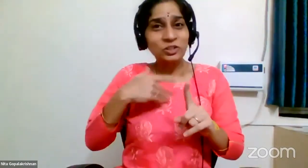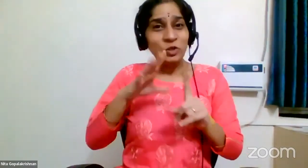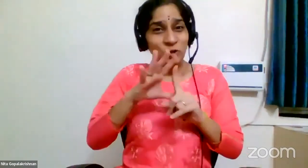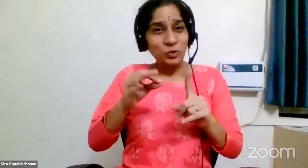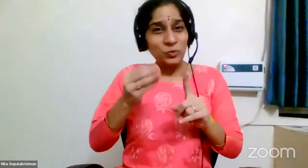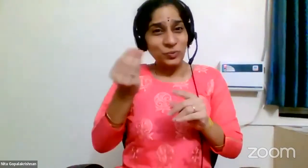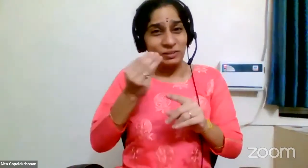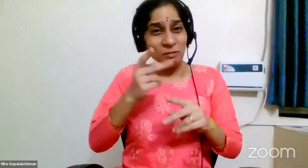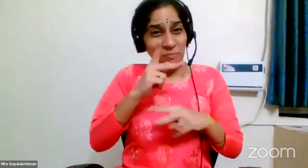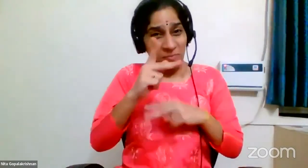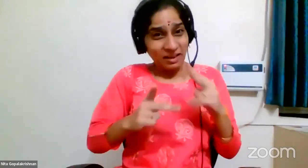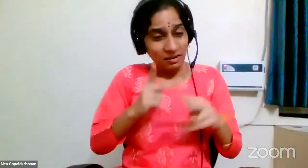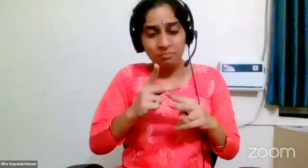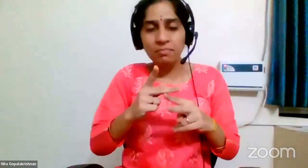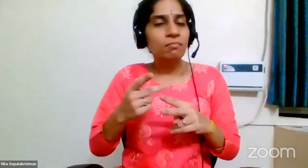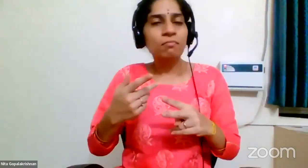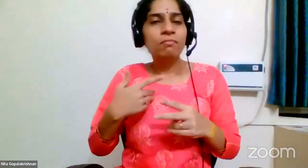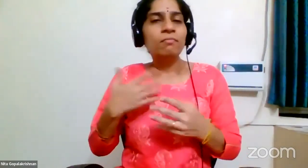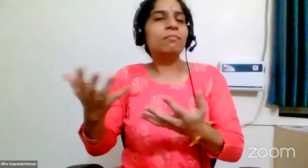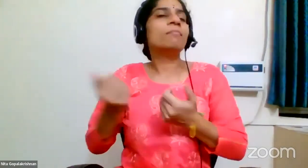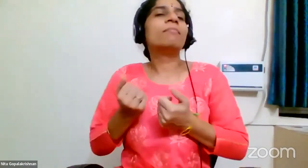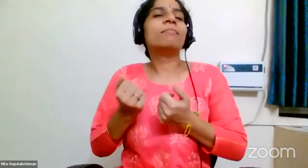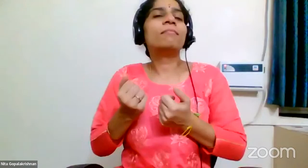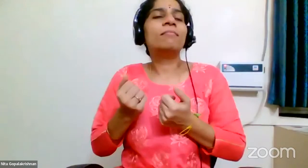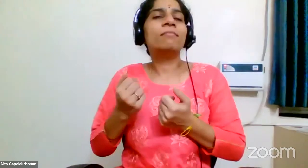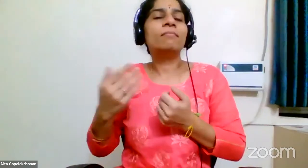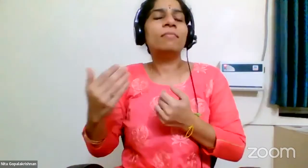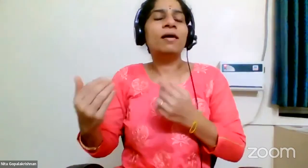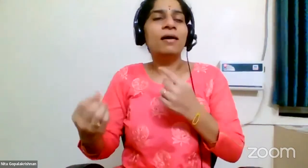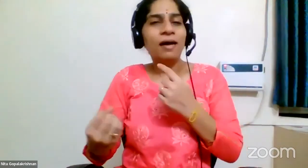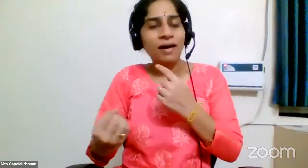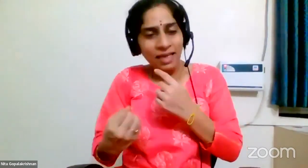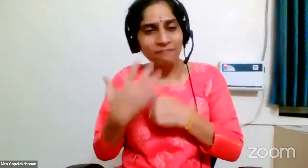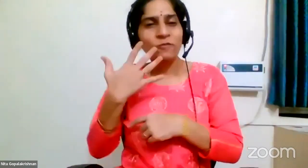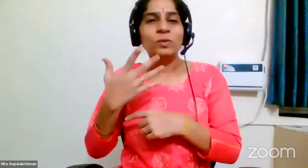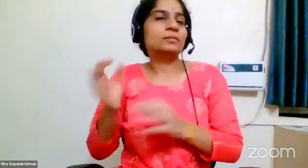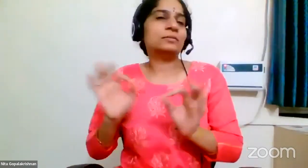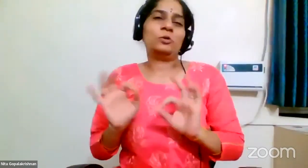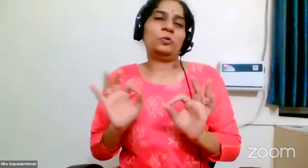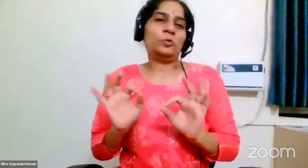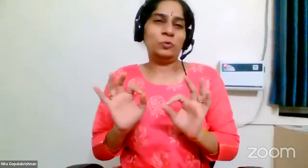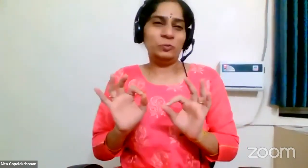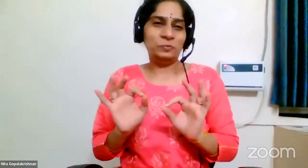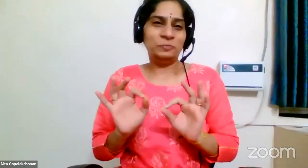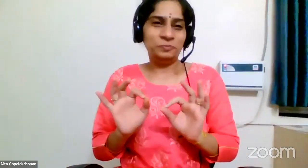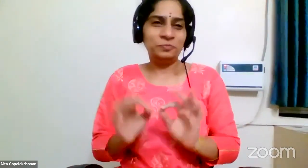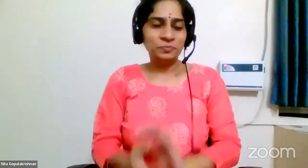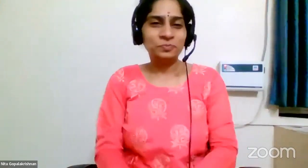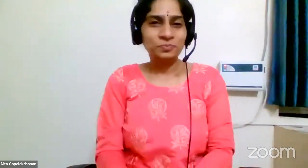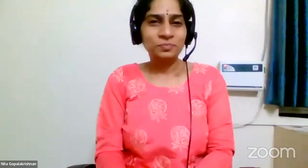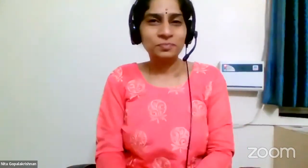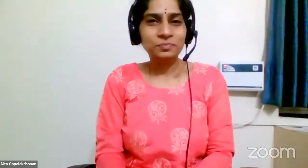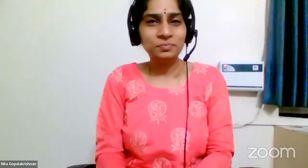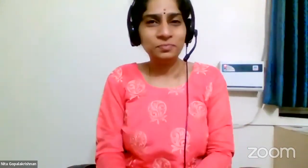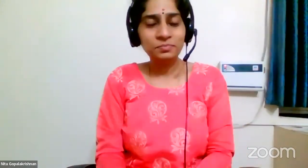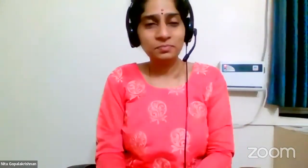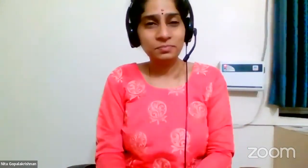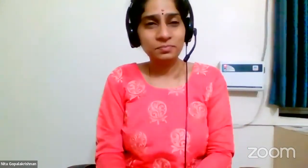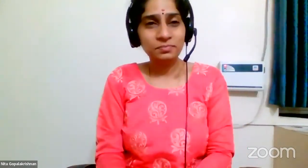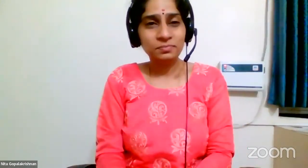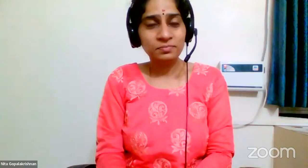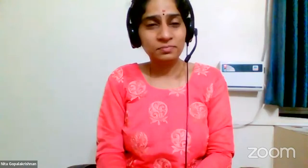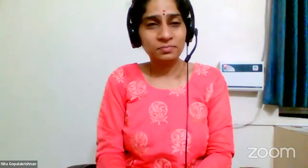तो कार्य करने के बाद उन्हें फल की भी चिंता नहीं है और कुल मिला के वो सभी तरीके